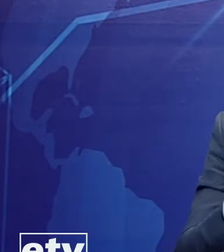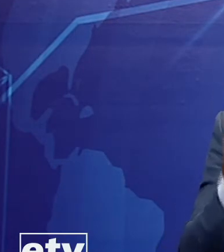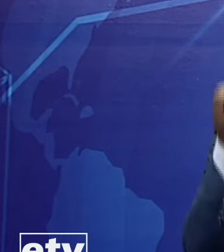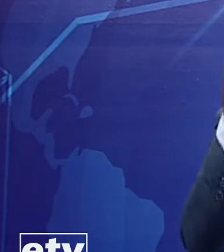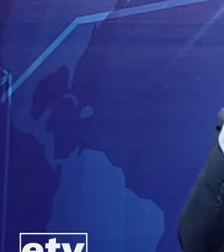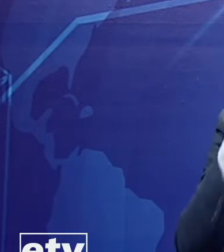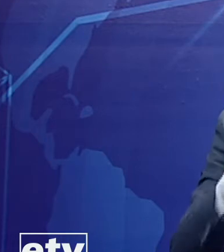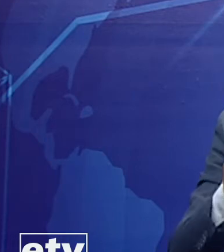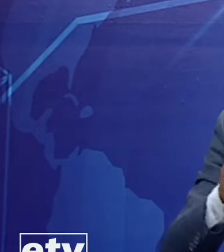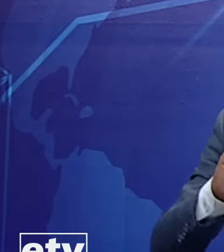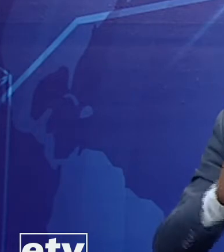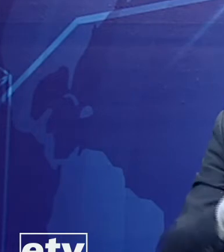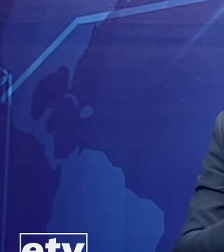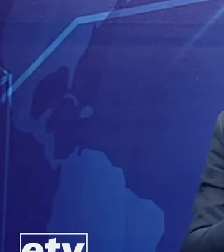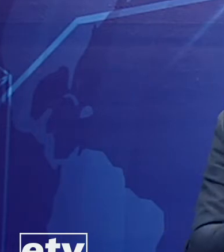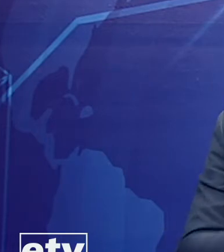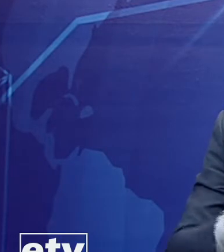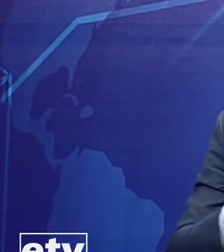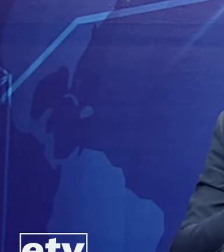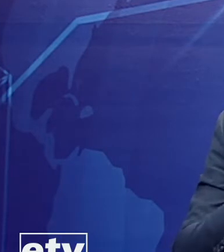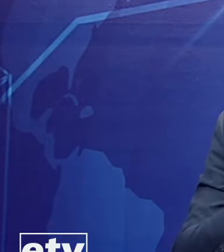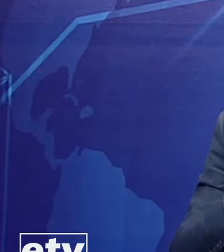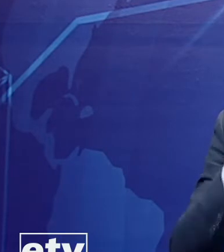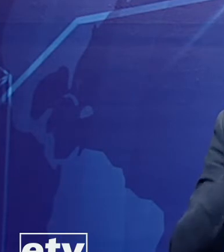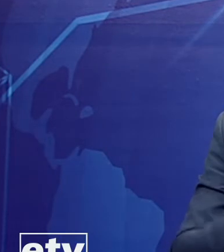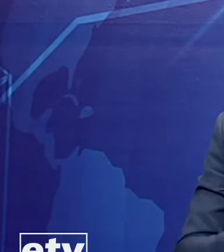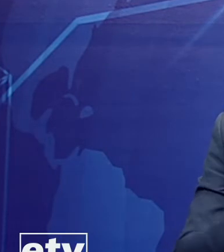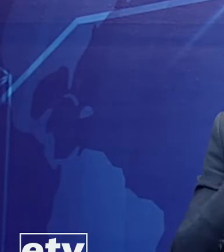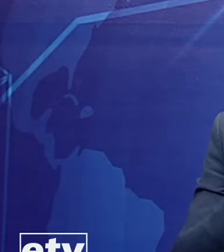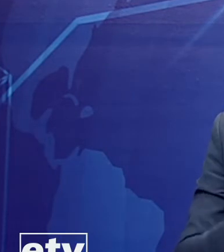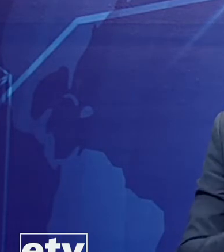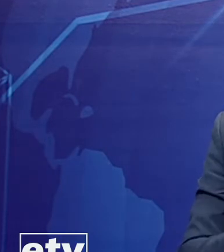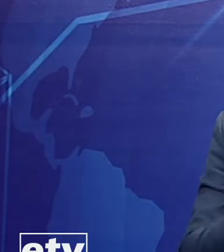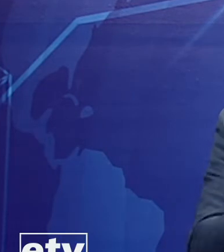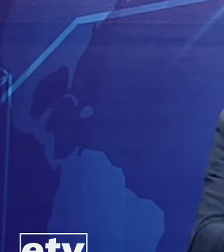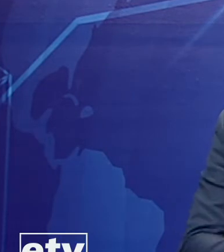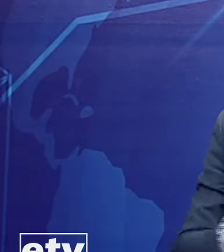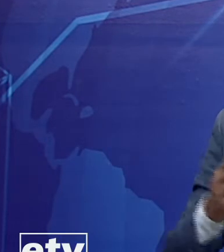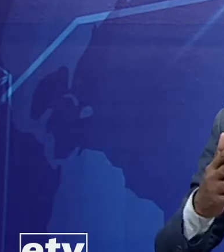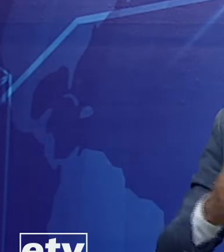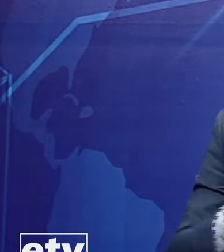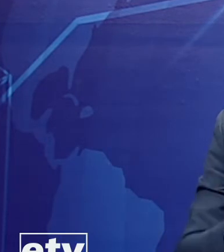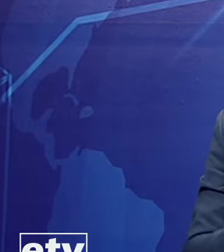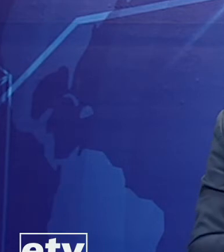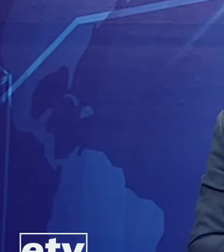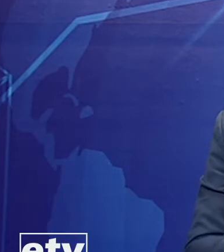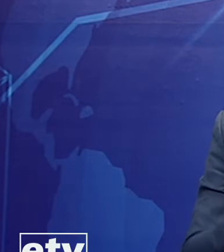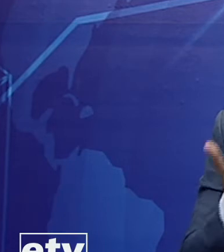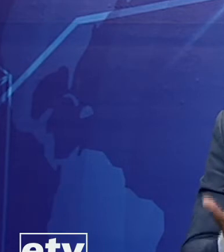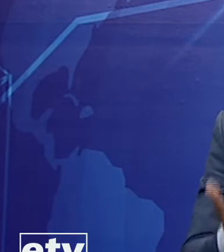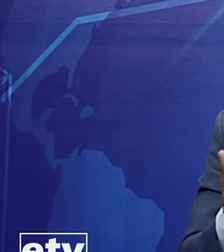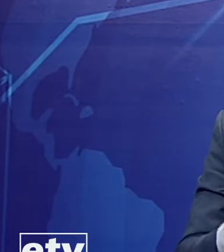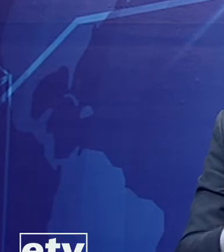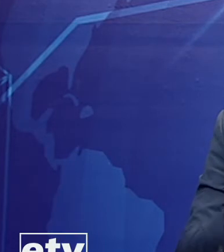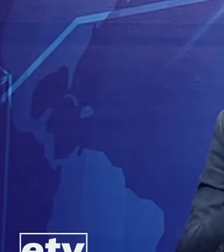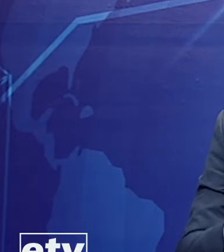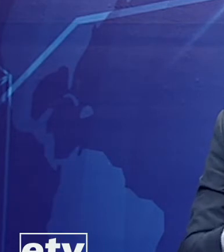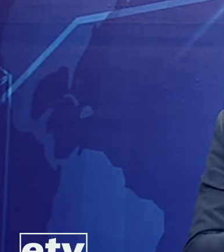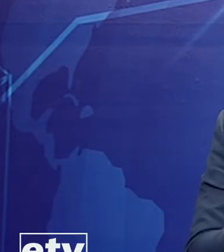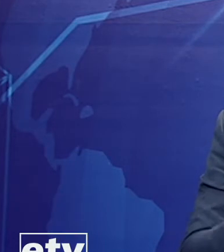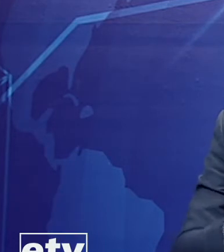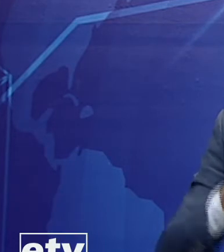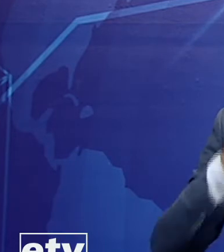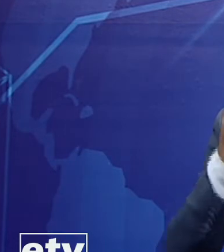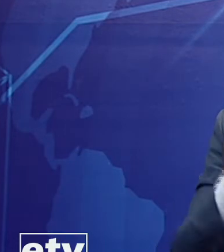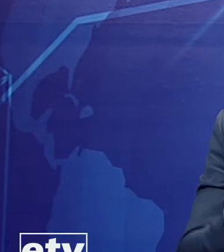ተገለጸ። የ12ኛ ክፍል አገር አቀፍ ፈተና ውጤትን በተመለከተ ከአገር አቀፍ ትምህርት ምዘናና